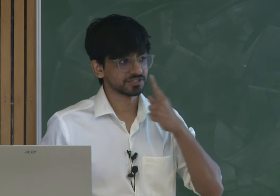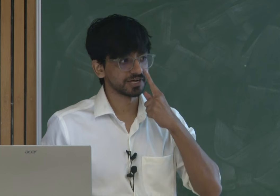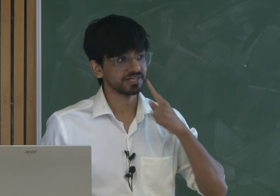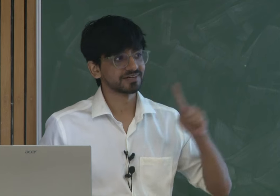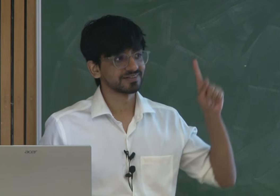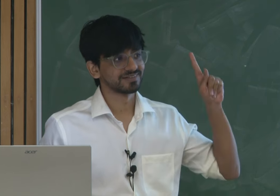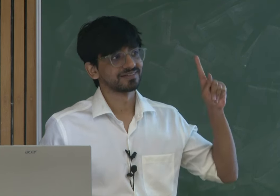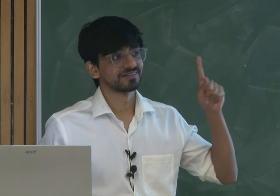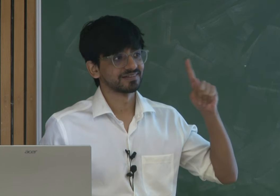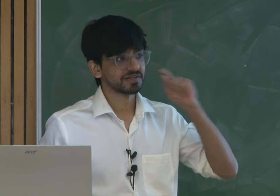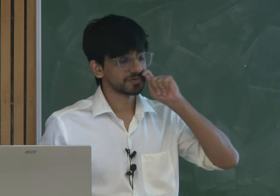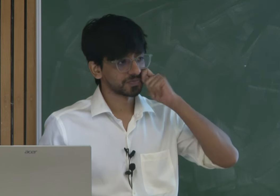is the leader.